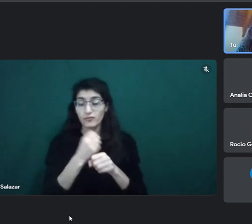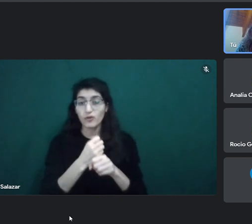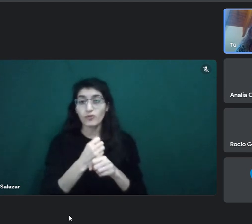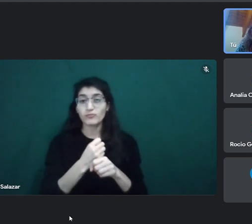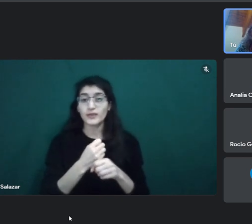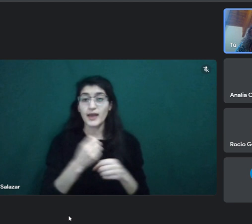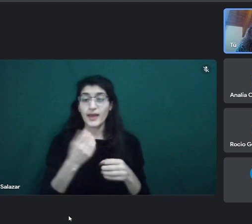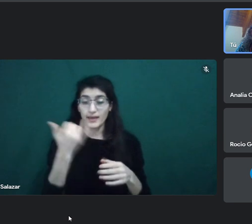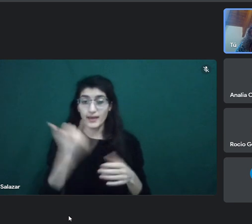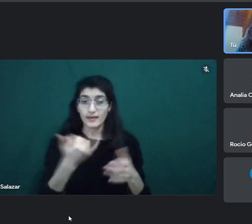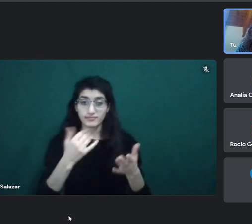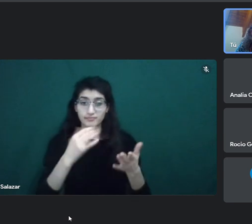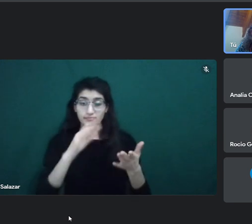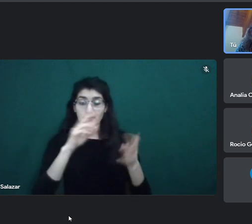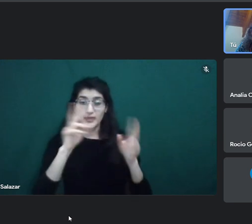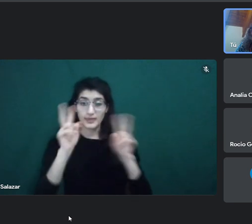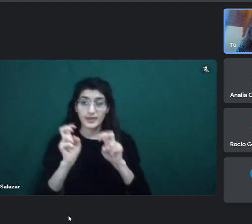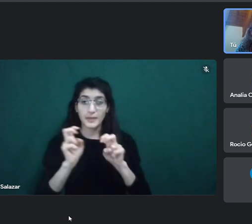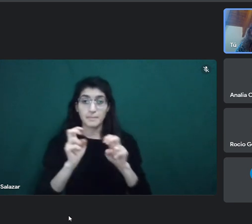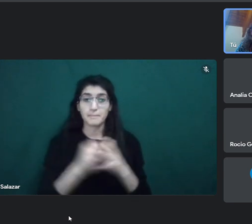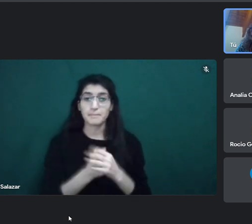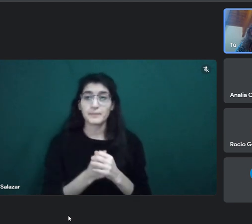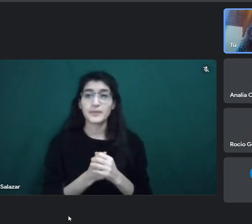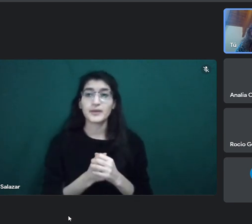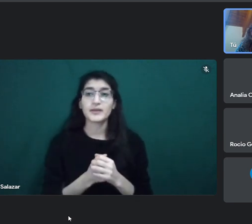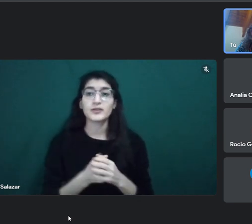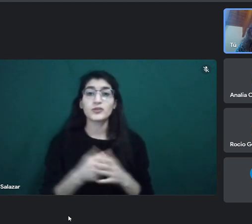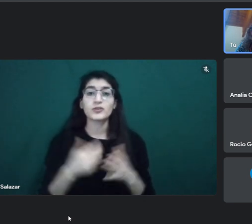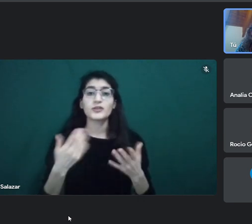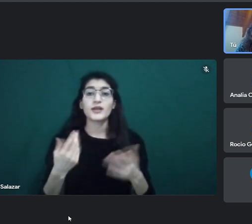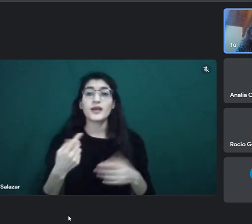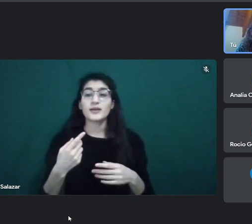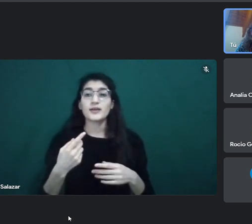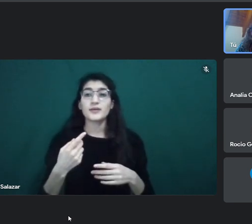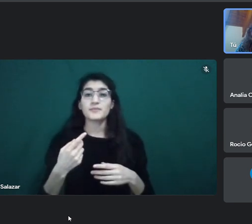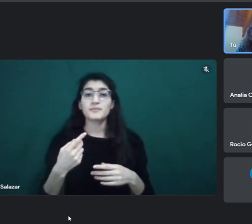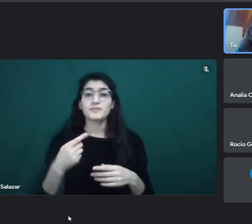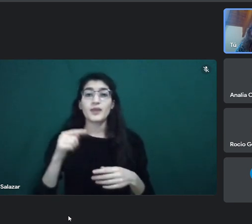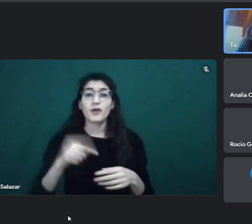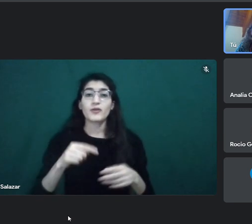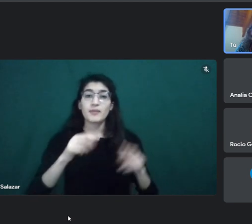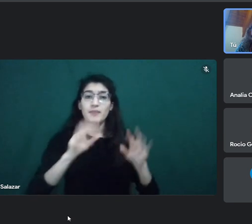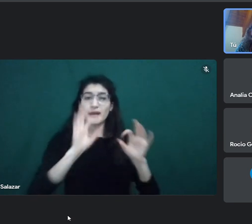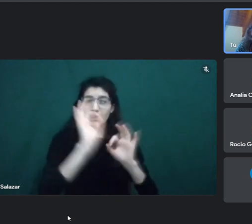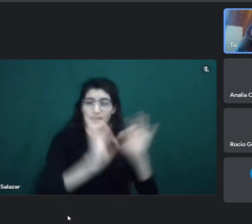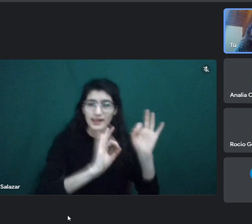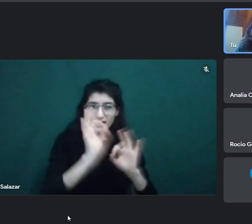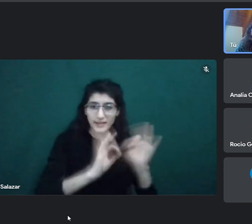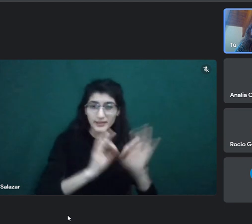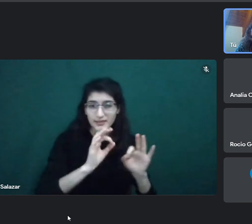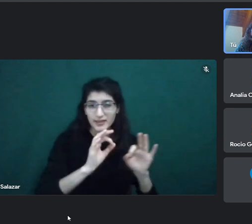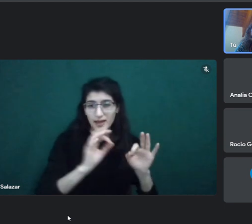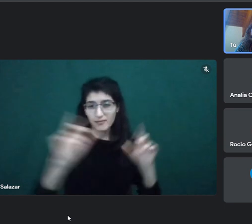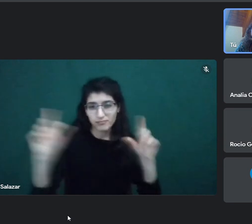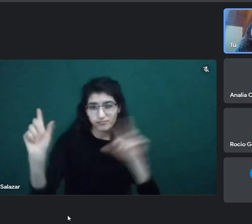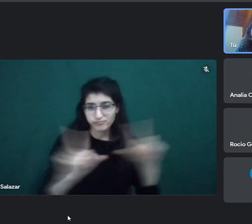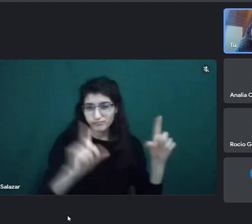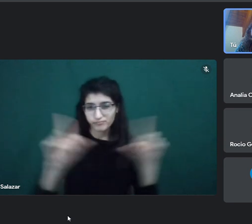Para ir analizando esto, vamos a volver a la tarea que tienen en el cuadernillo, van a ir a su cuadernillo,